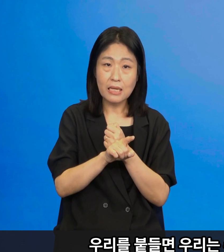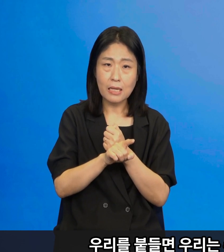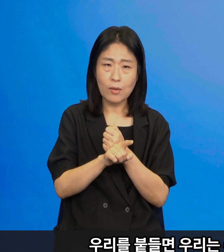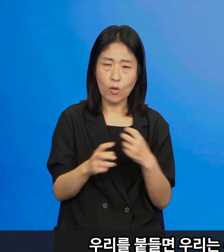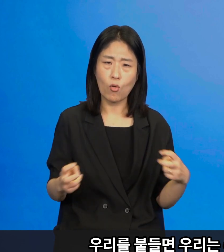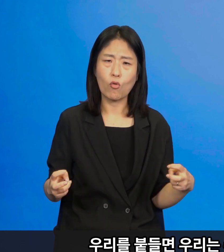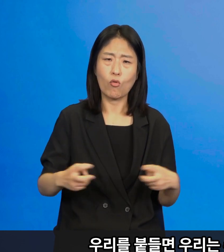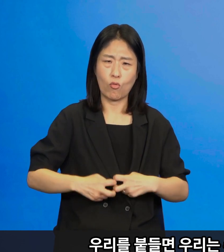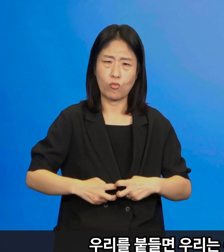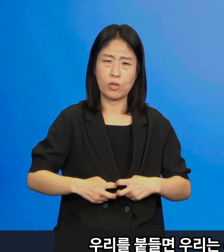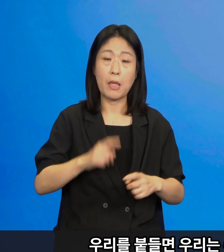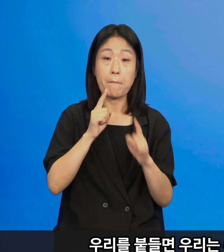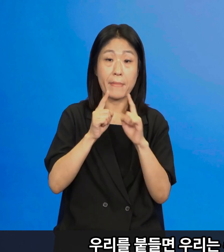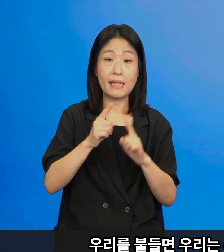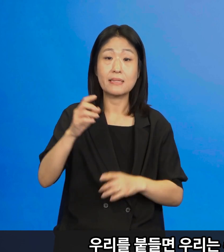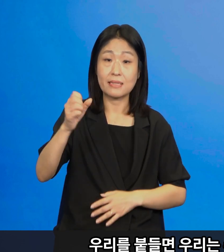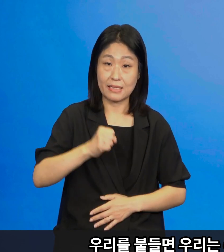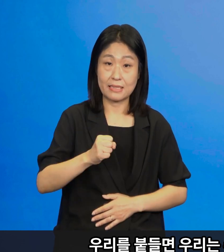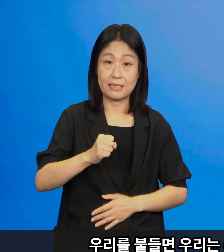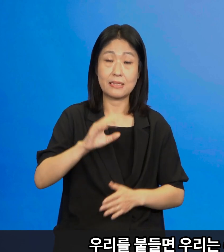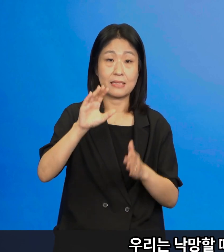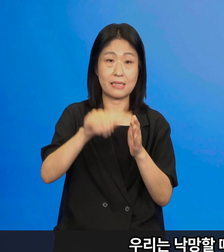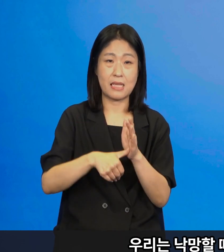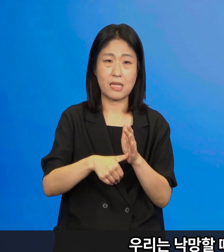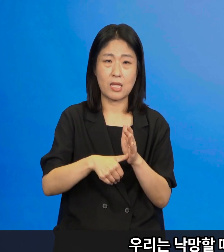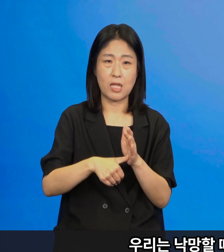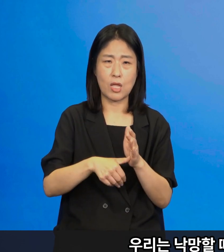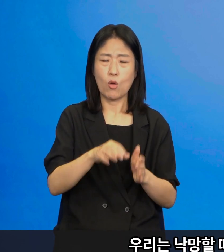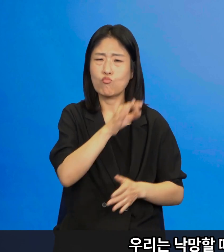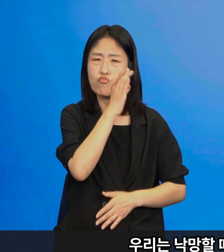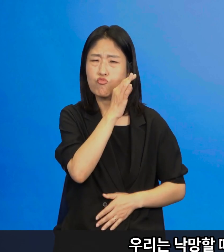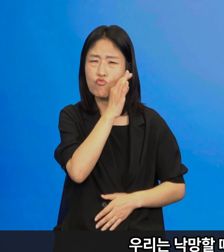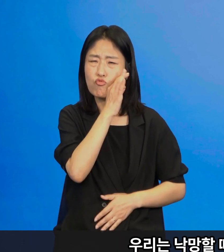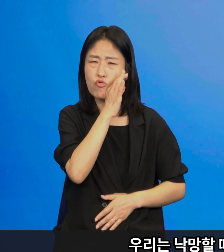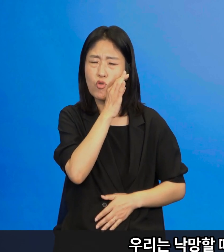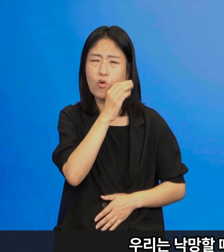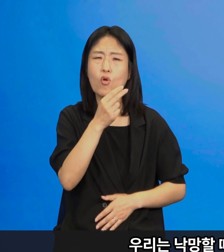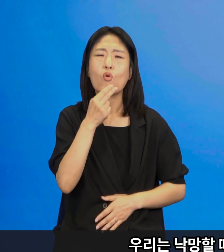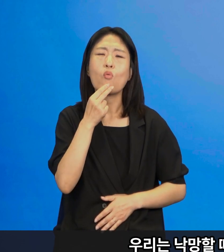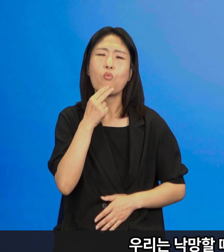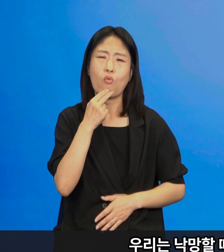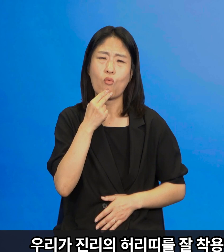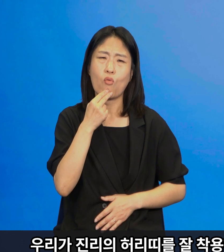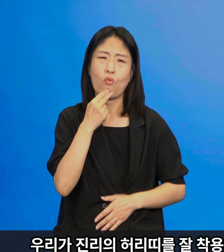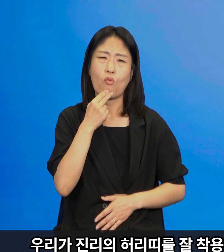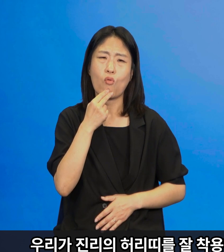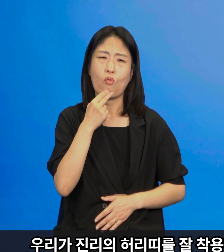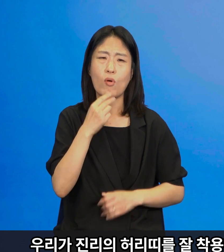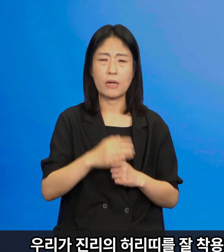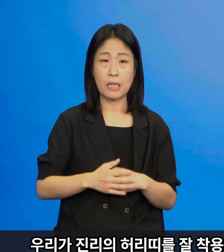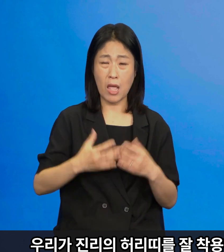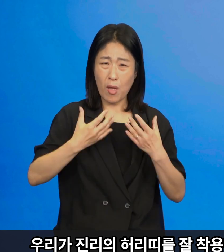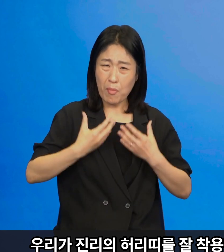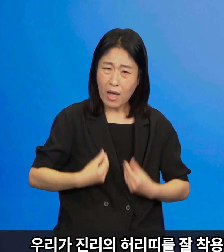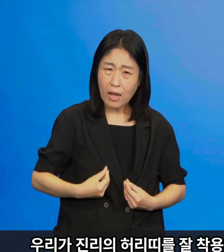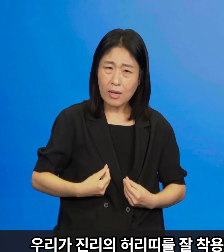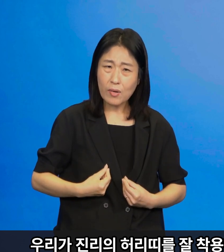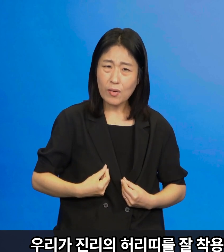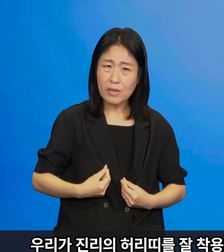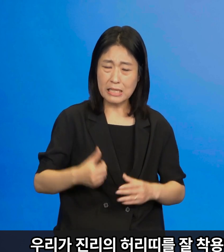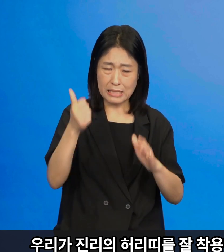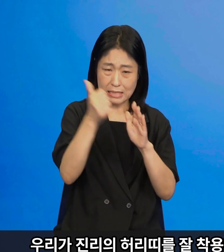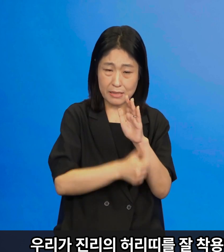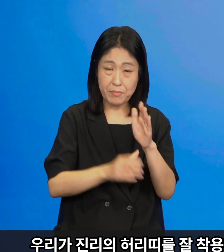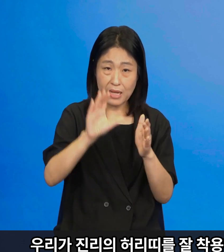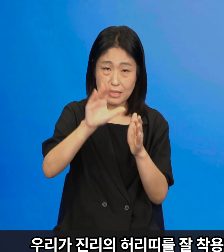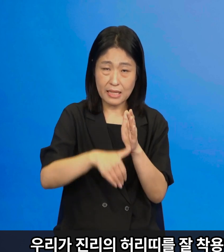붙들면 우리는 수치당할 일이 없는 거예요. 우리는 낭망할 때에도 패배할 때에도 우리가 진리의 허리띠를 잘